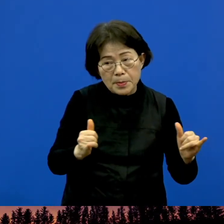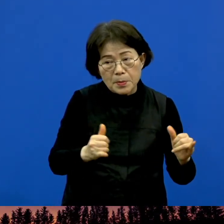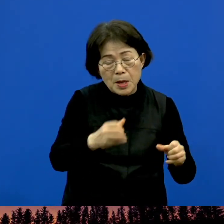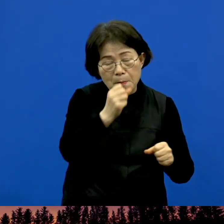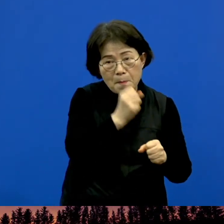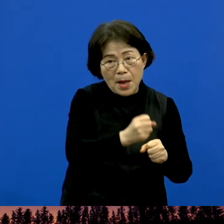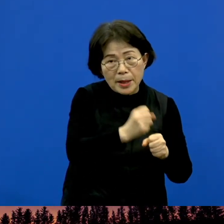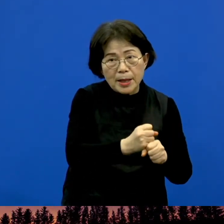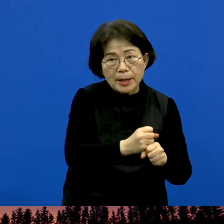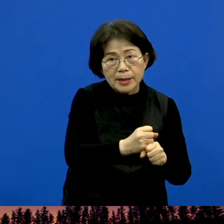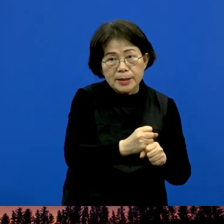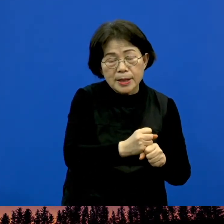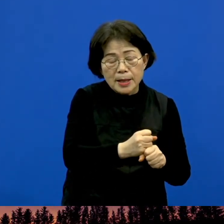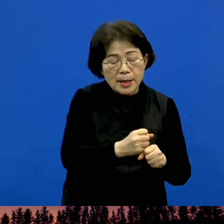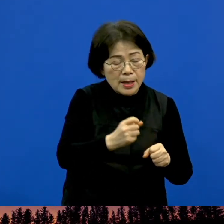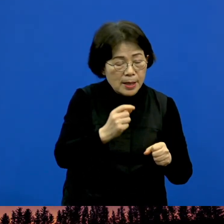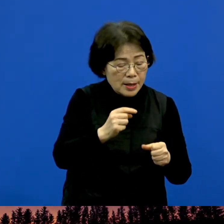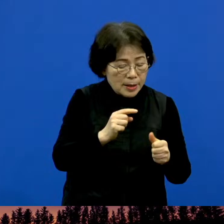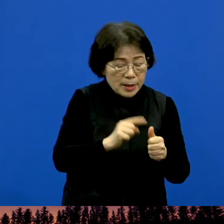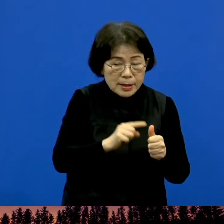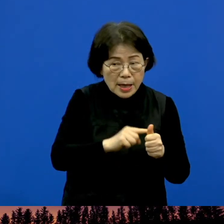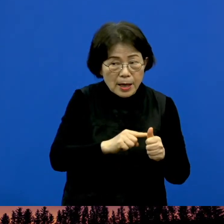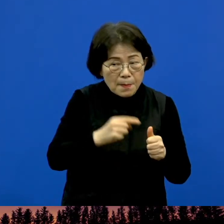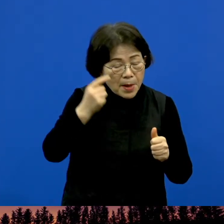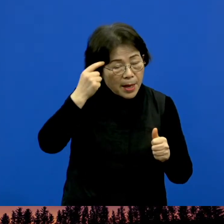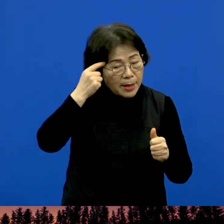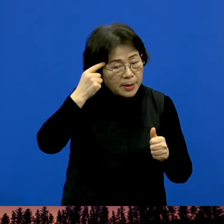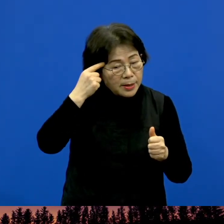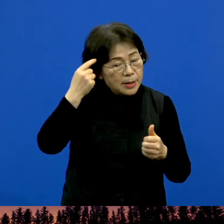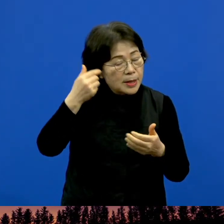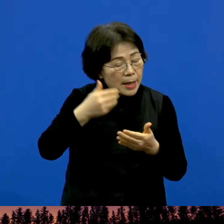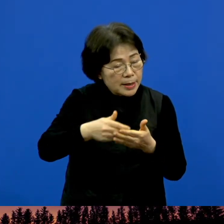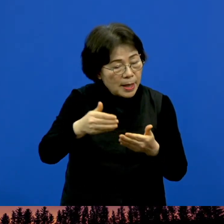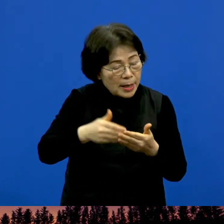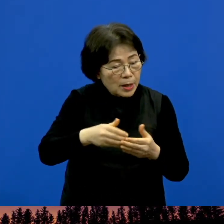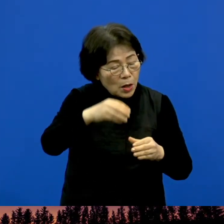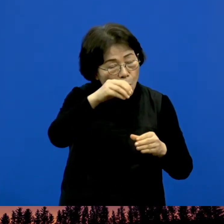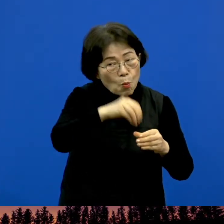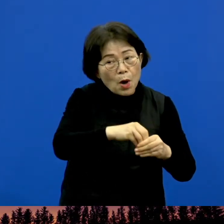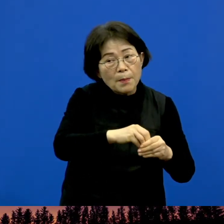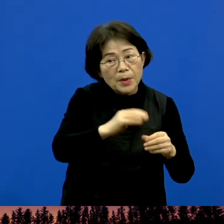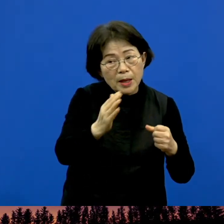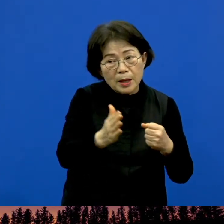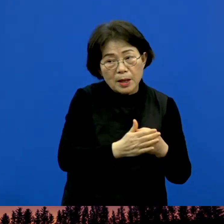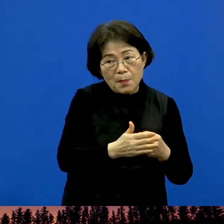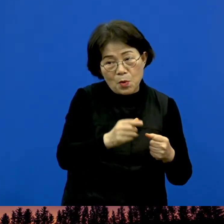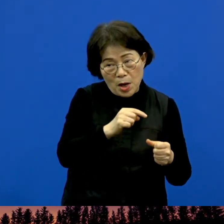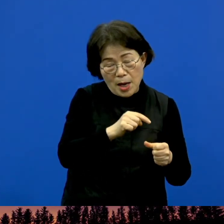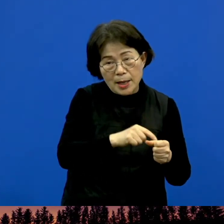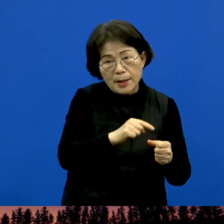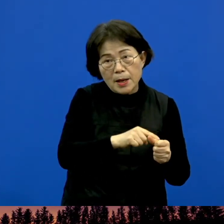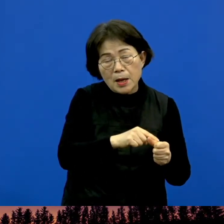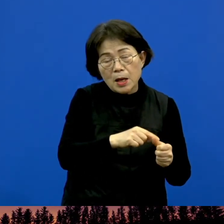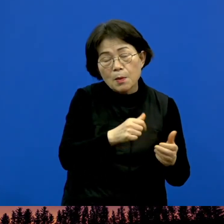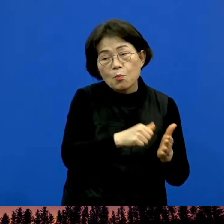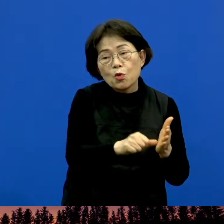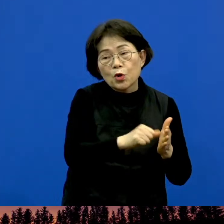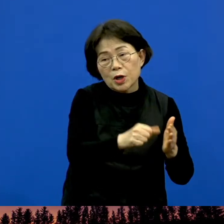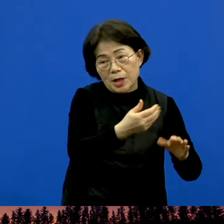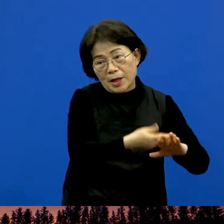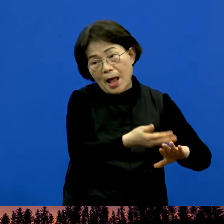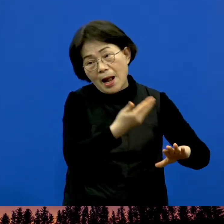어때요? 작가의 상상력이 들어가는 거예요. 이게 엄청난 겁니다. 이게 완전히 달라지는